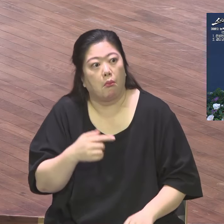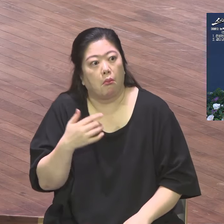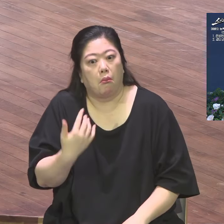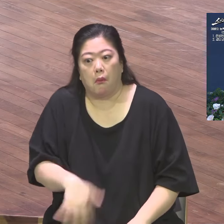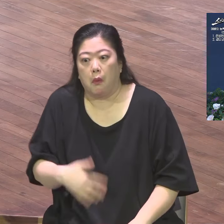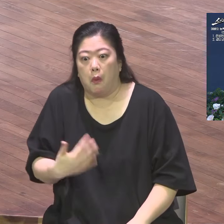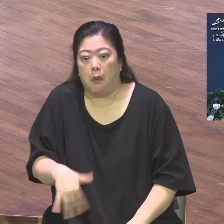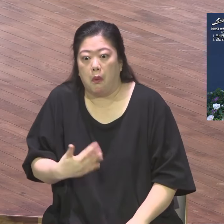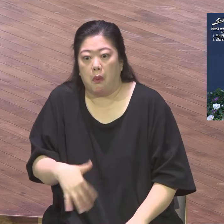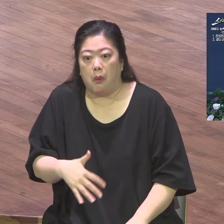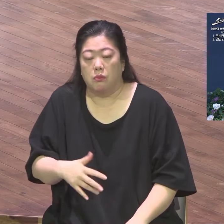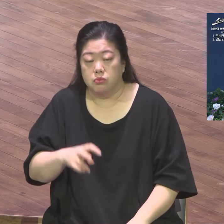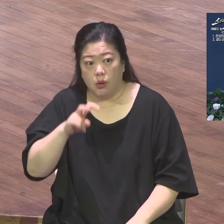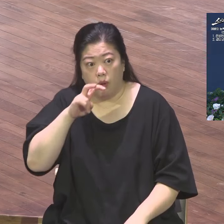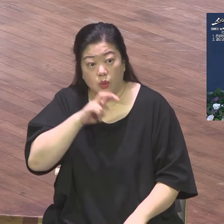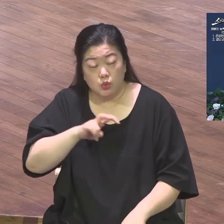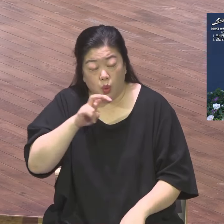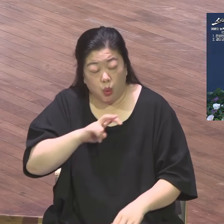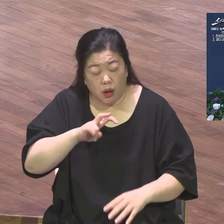전문가